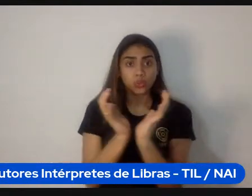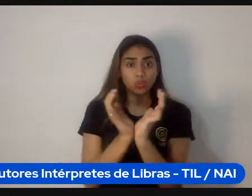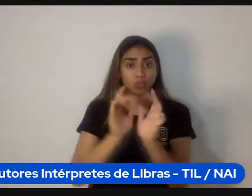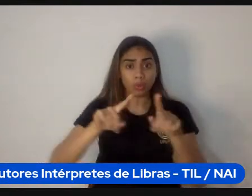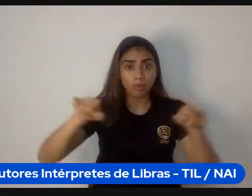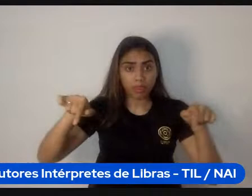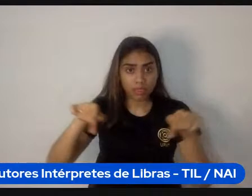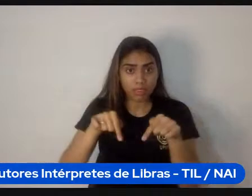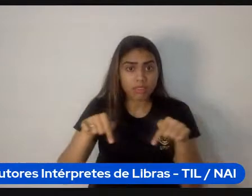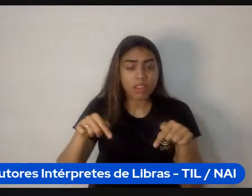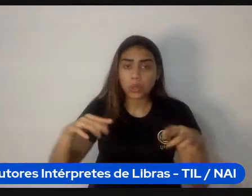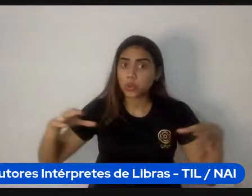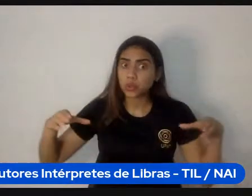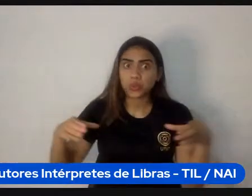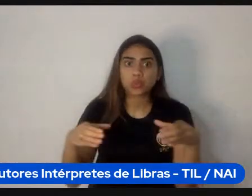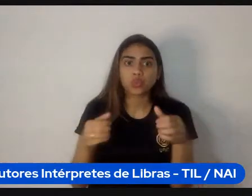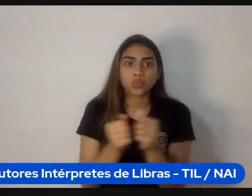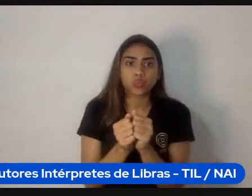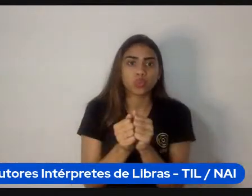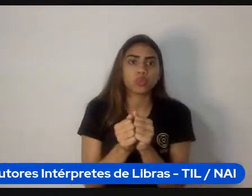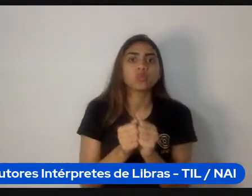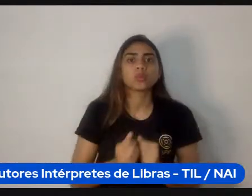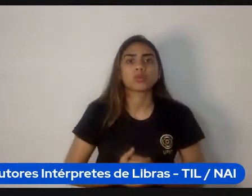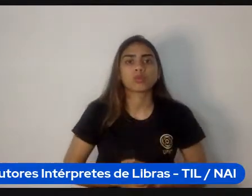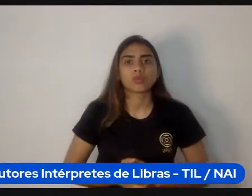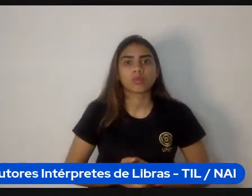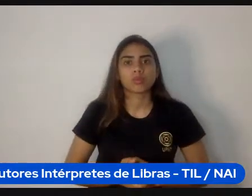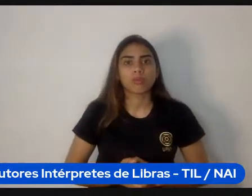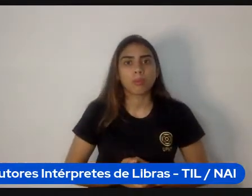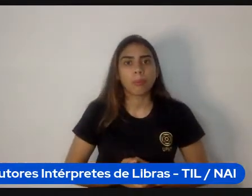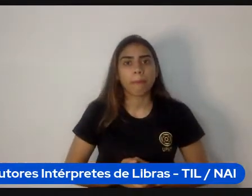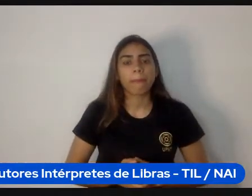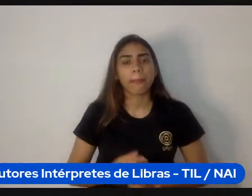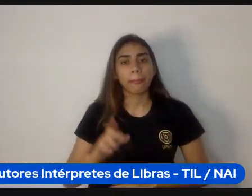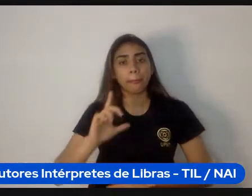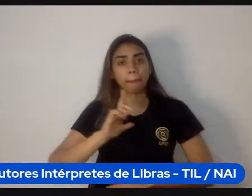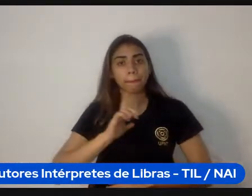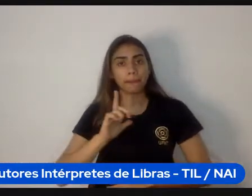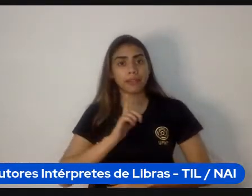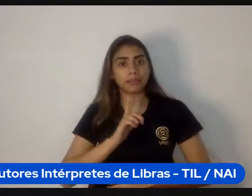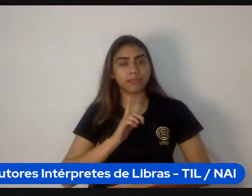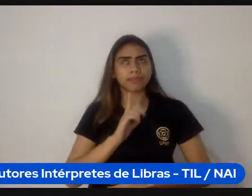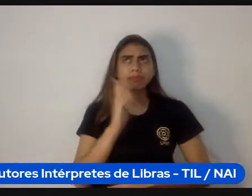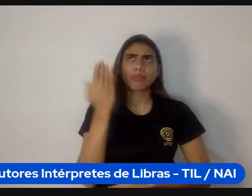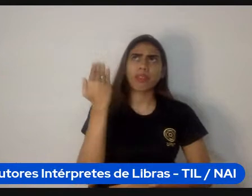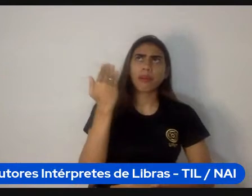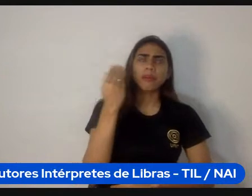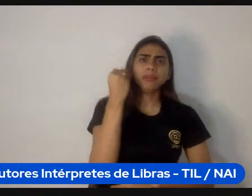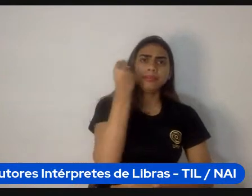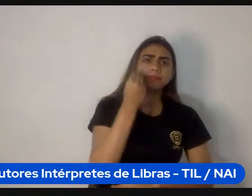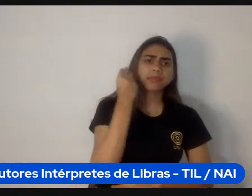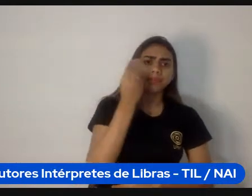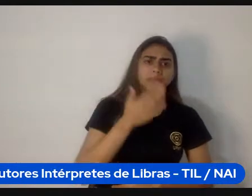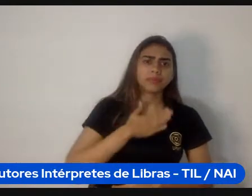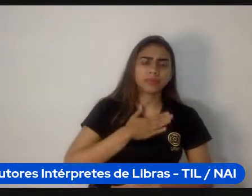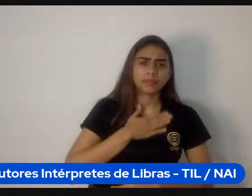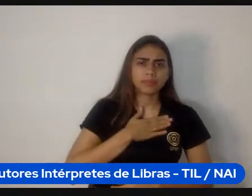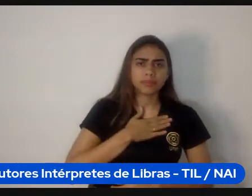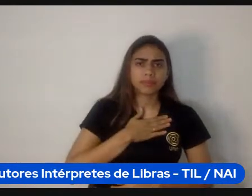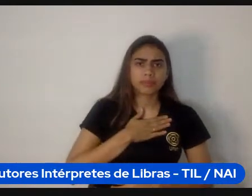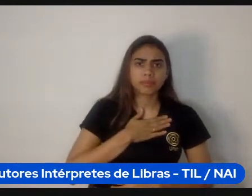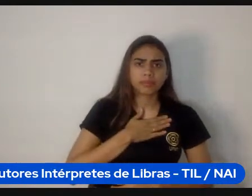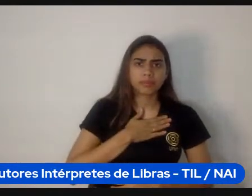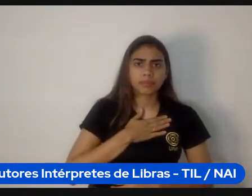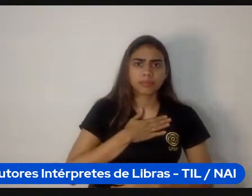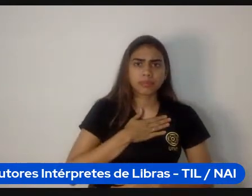especialista em alunos com baixa visão e cegueira, ela vai ensinar a professora a lidar com o aluno, e a professora usa aquele material para a turma inteira e descobre